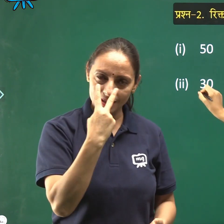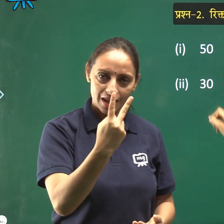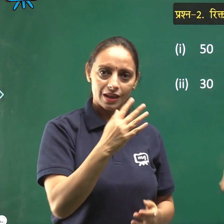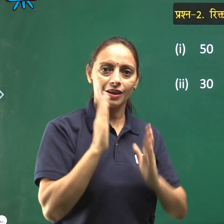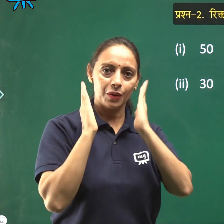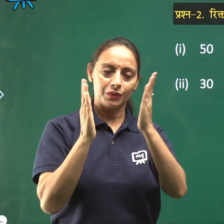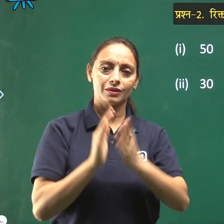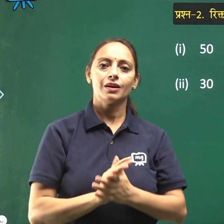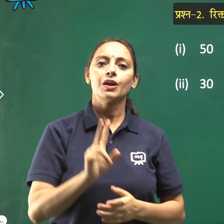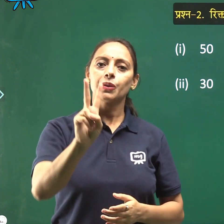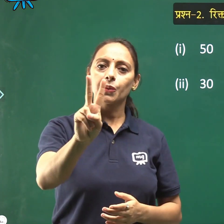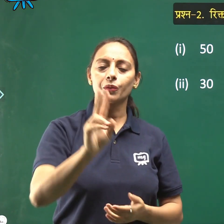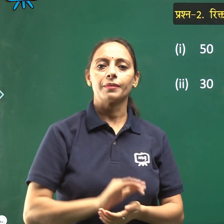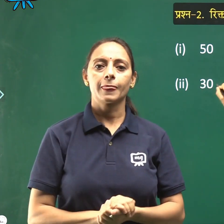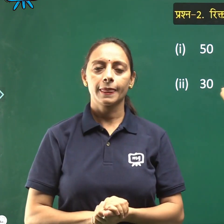नंबर दो,